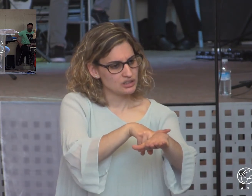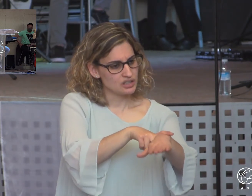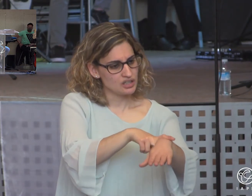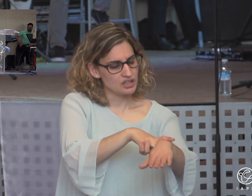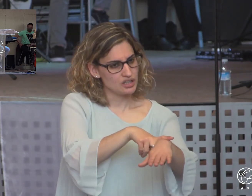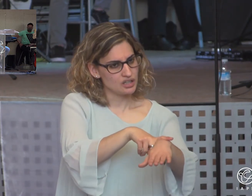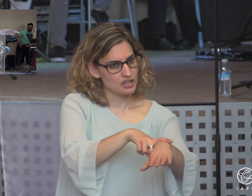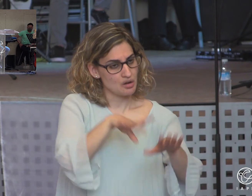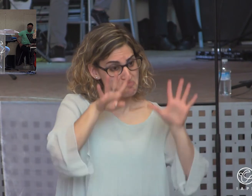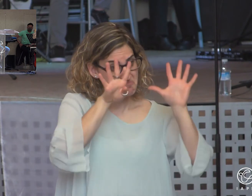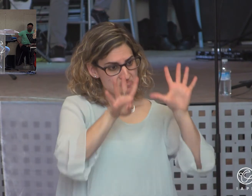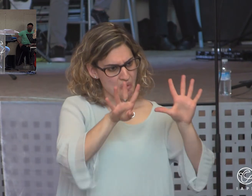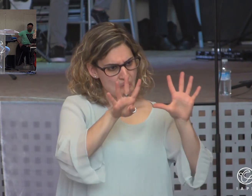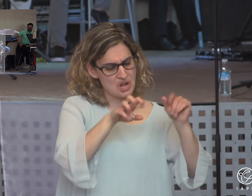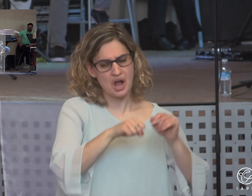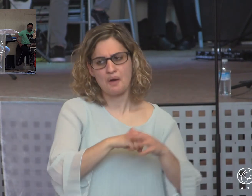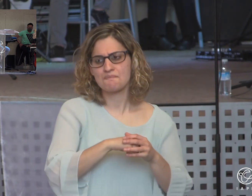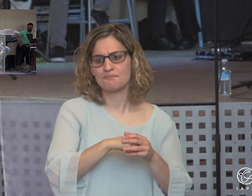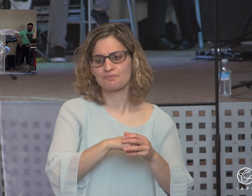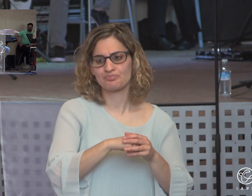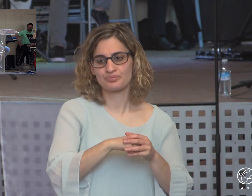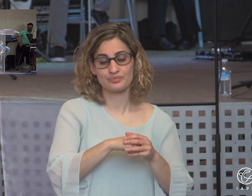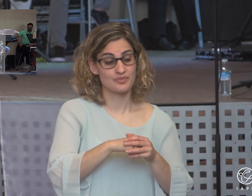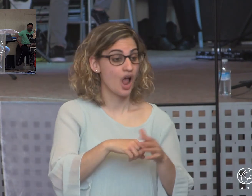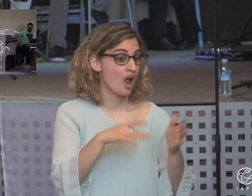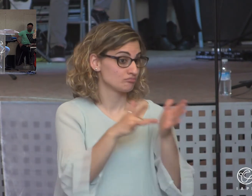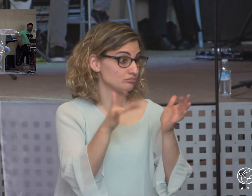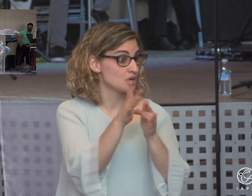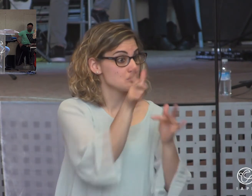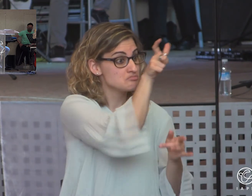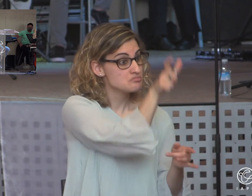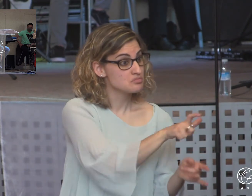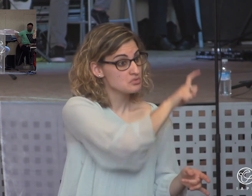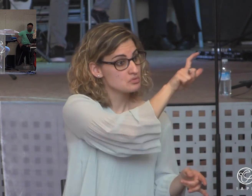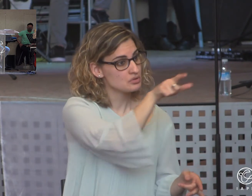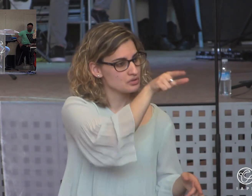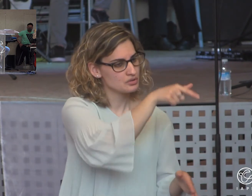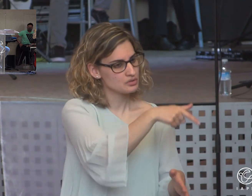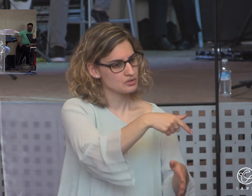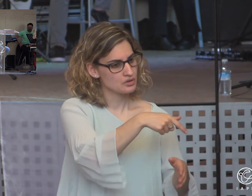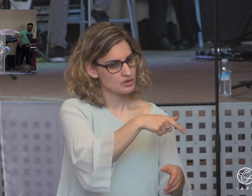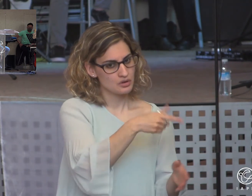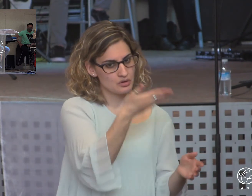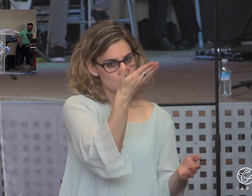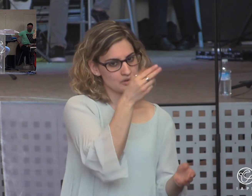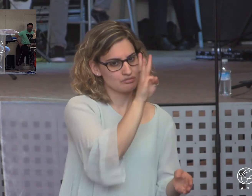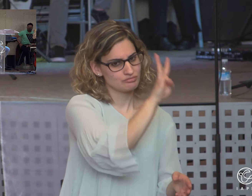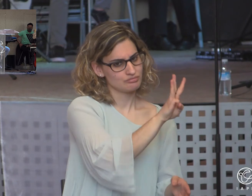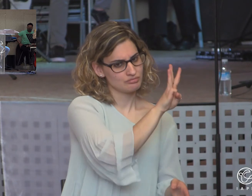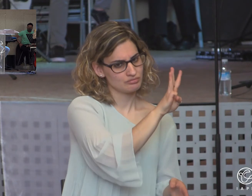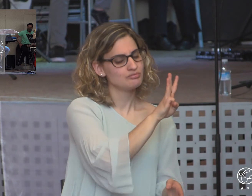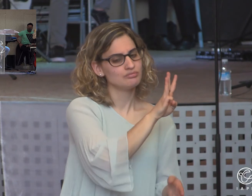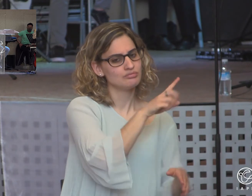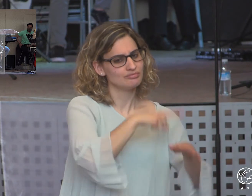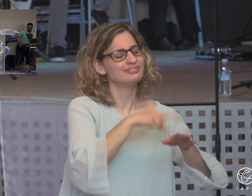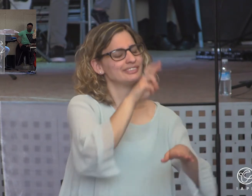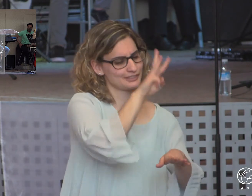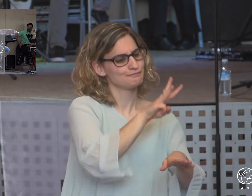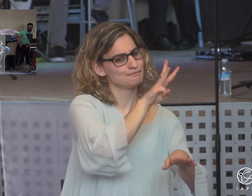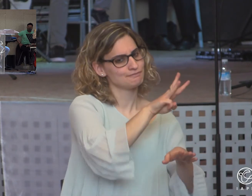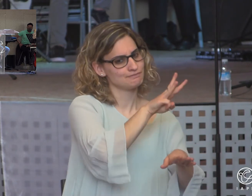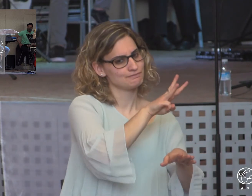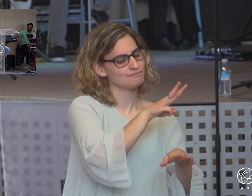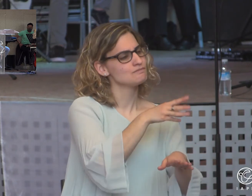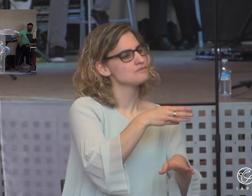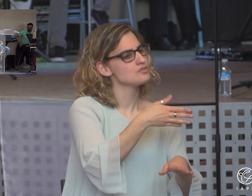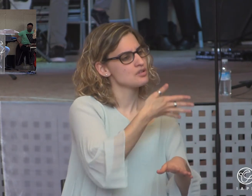15:00, el Señor Jesús crucificado entregó su vida.